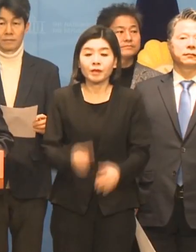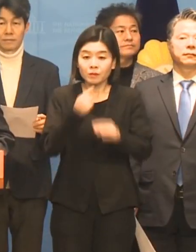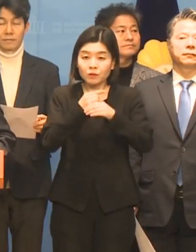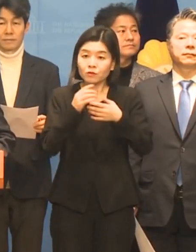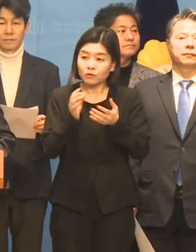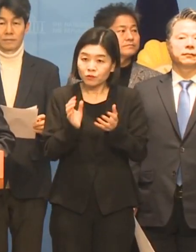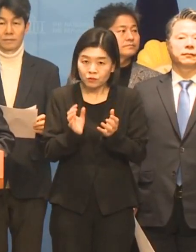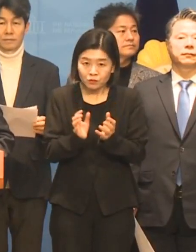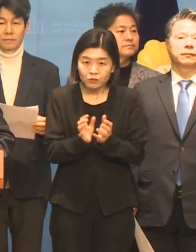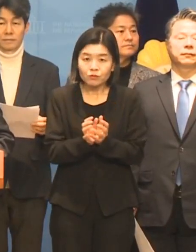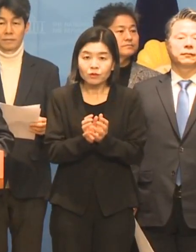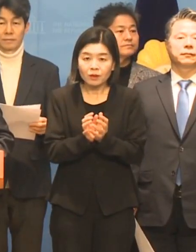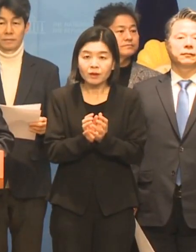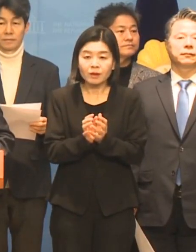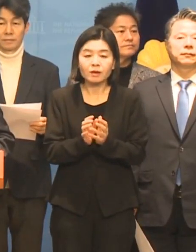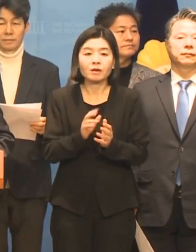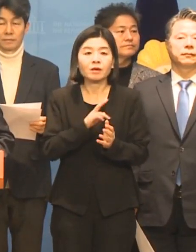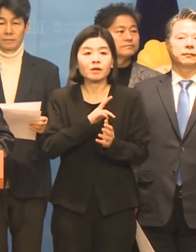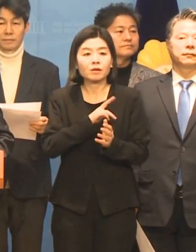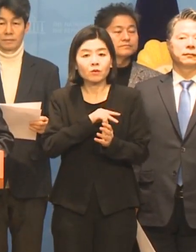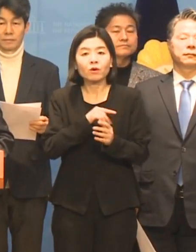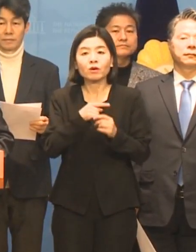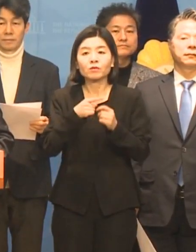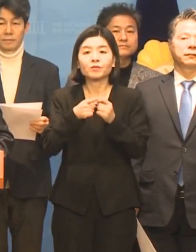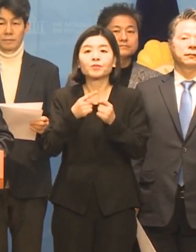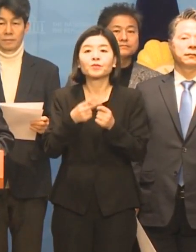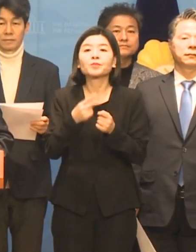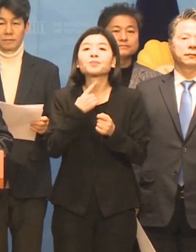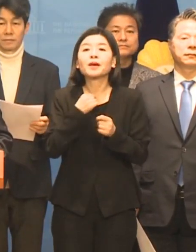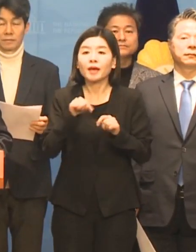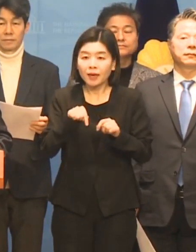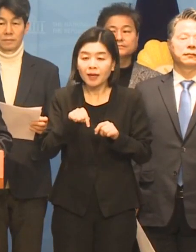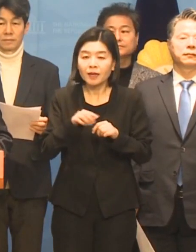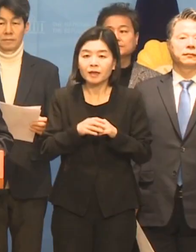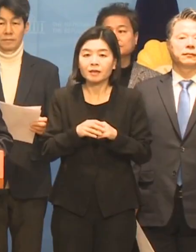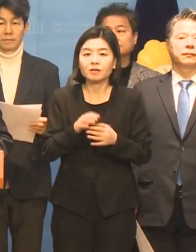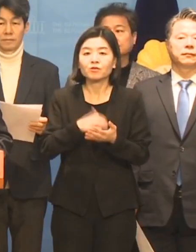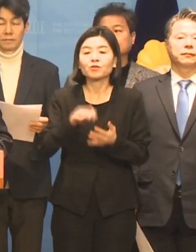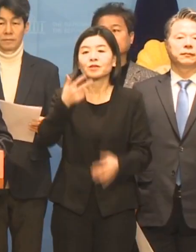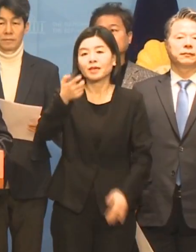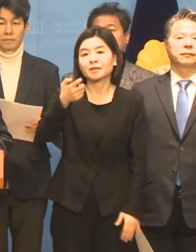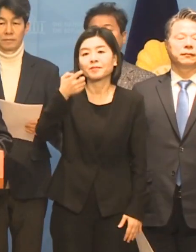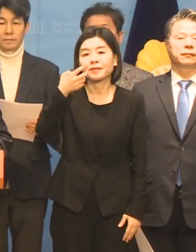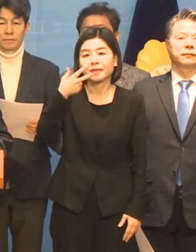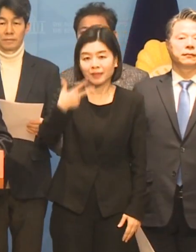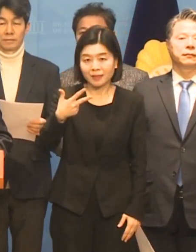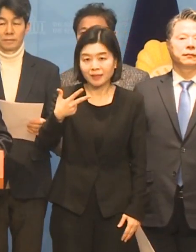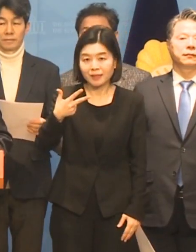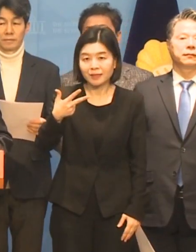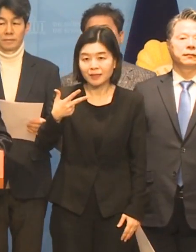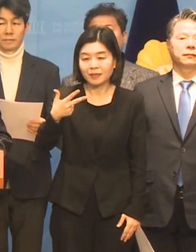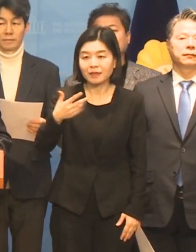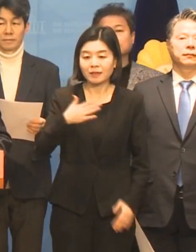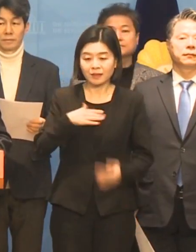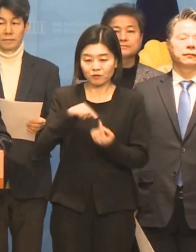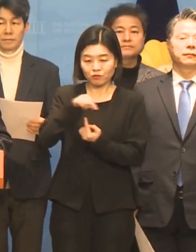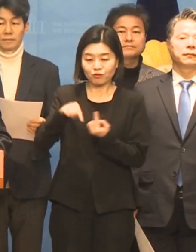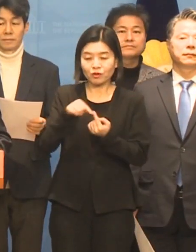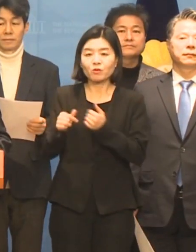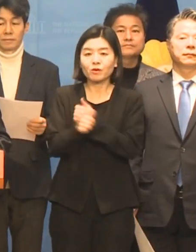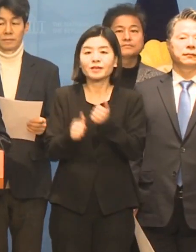더불어민주당 재선 의원 모임에 47명이 있는데요. 제가 지금 운영위원장을 맡고